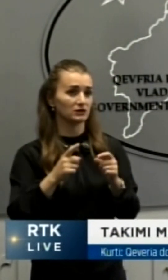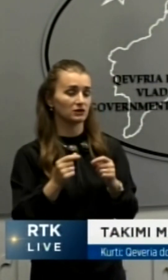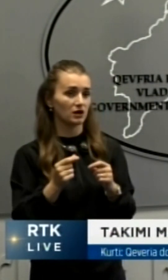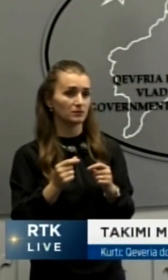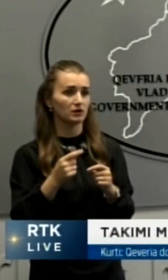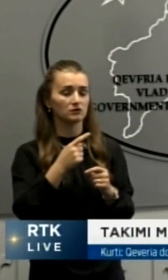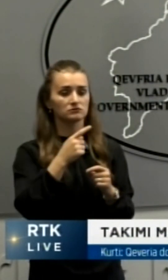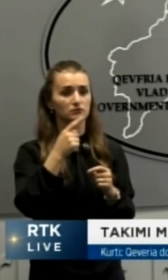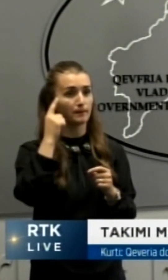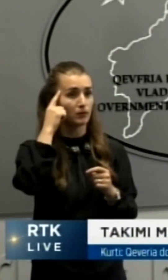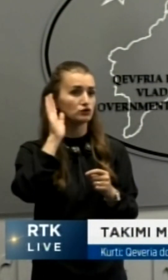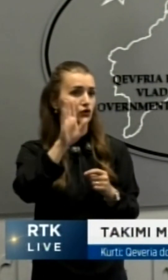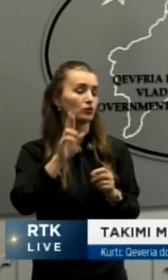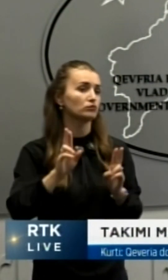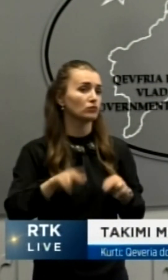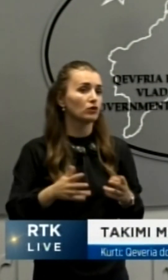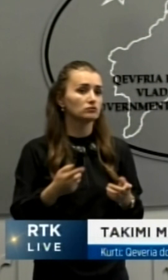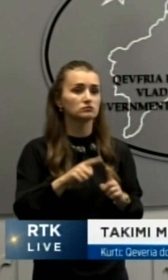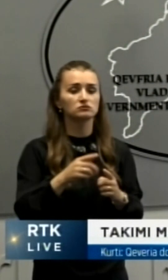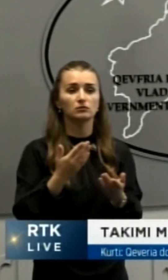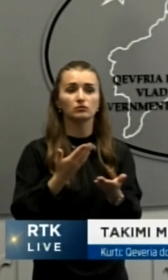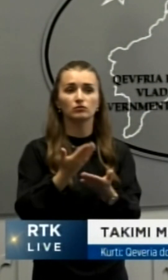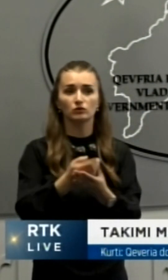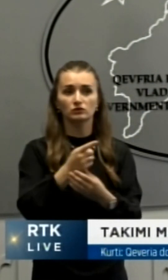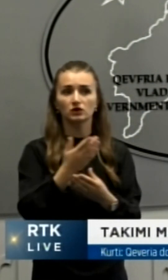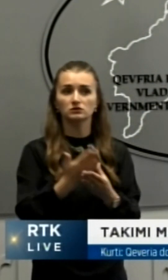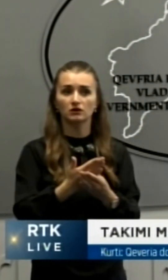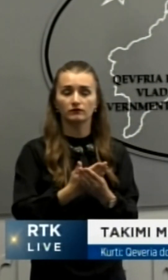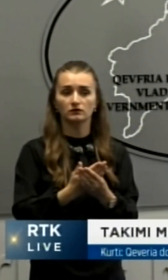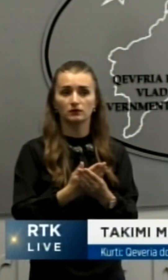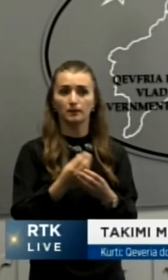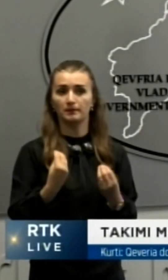beson që propozimi i ti i draft statutit është i mirë